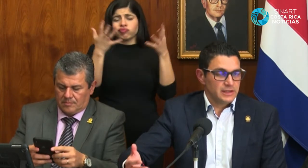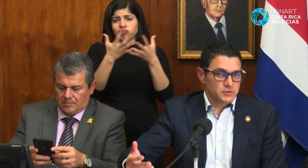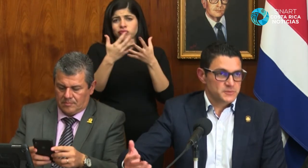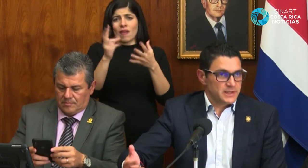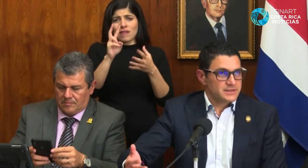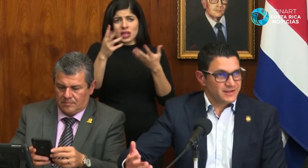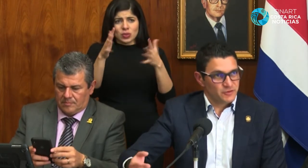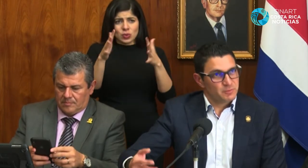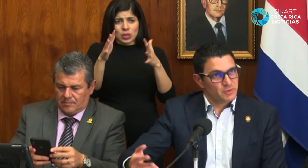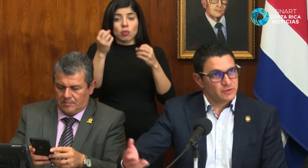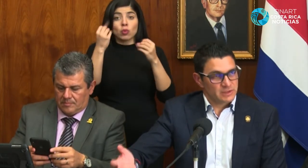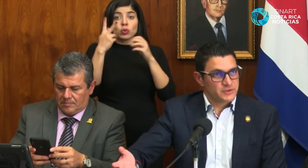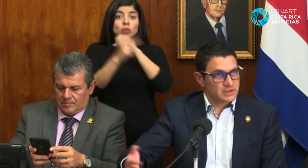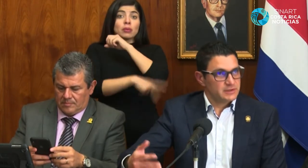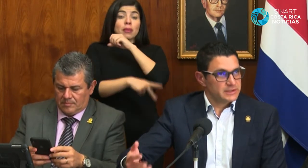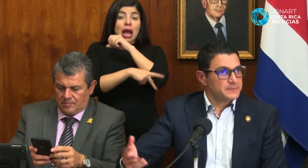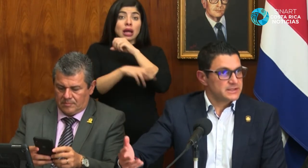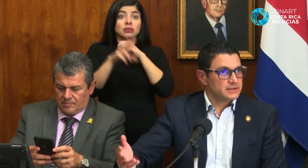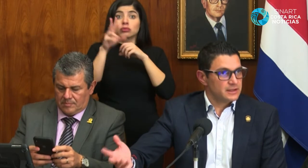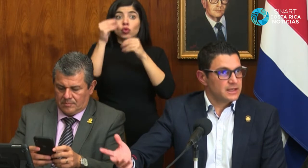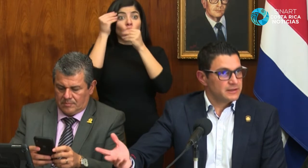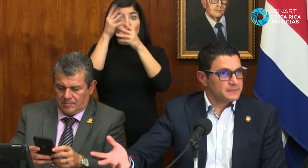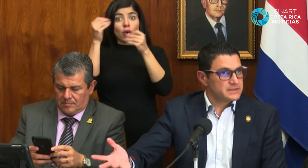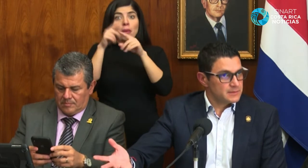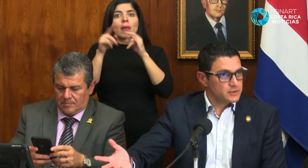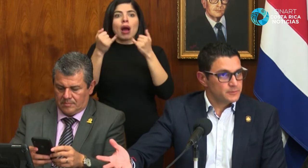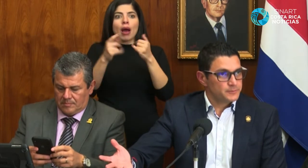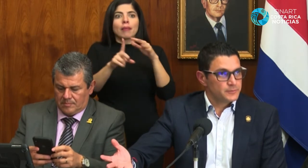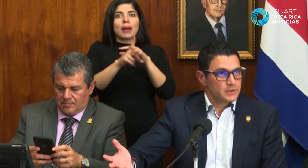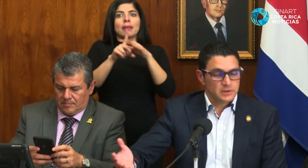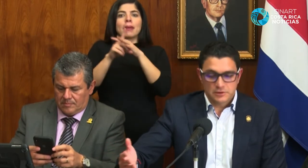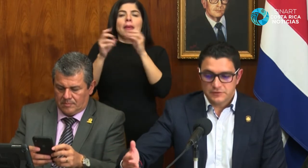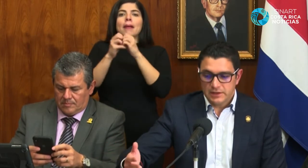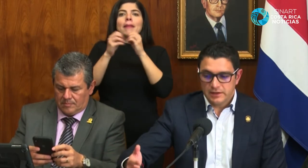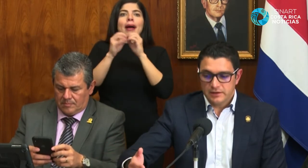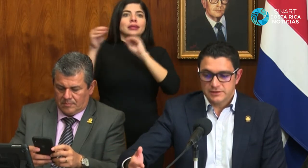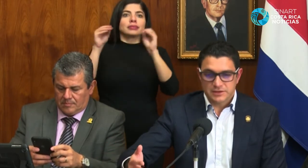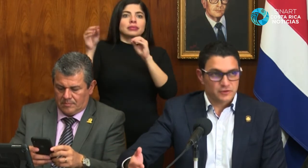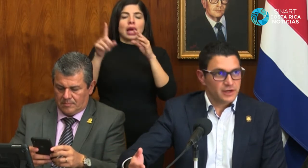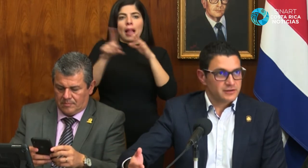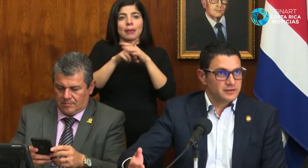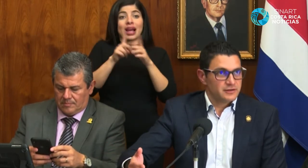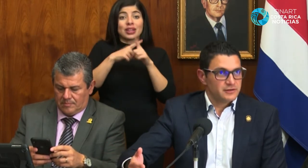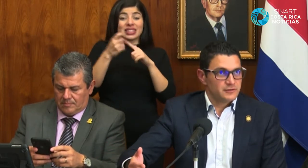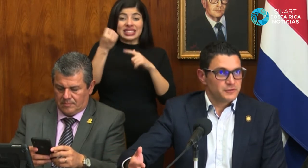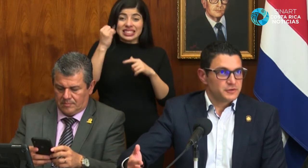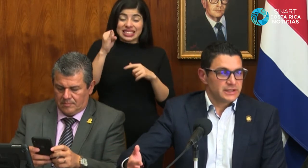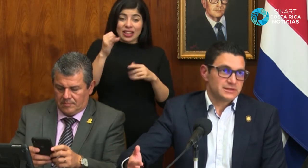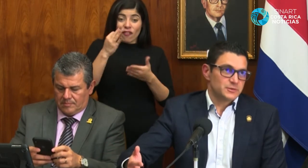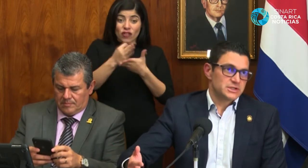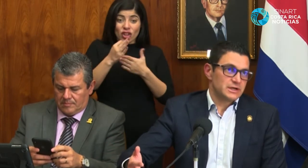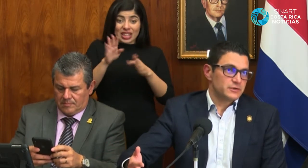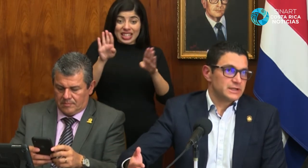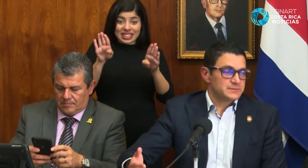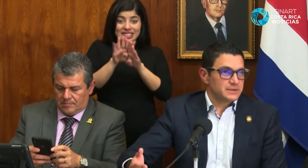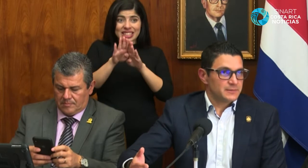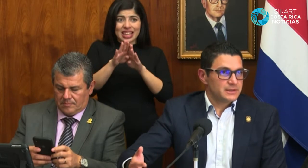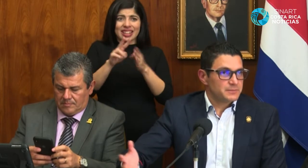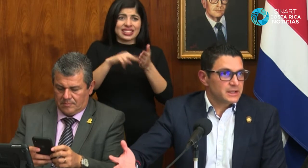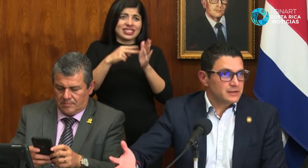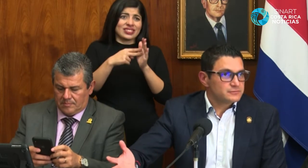y ya muchos países que no han reportado transmisión activa ya empiezan a tener cada vez más transmisión. Entonces, en realidad, cerrar fronteras, tenemos que cerrar